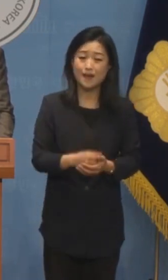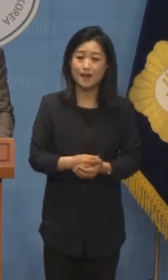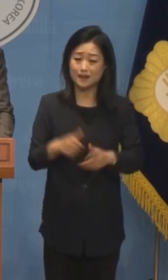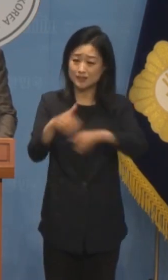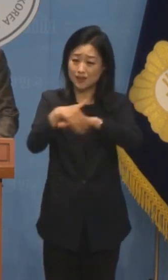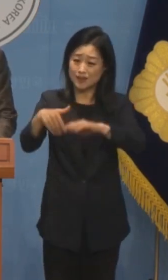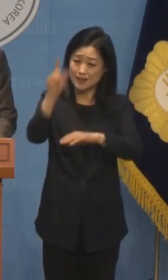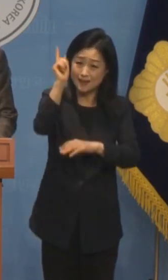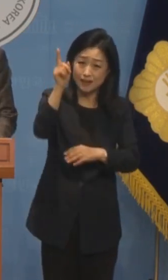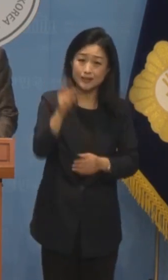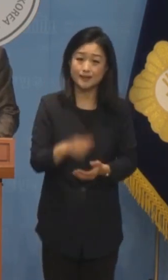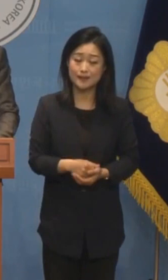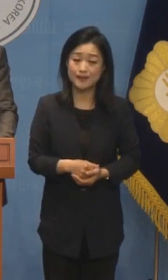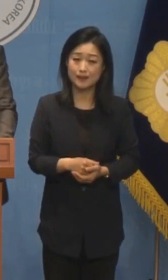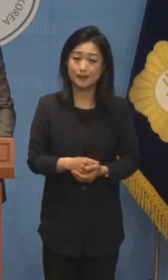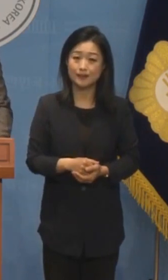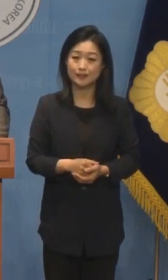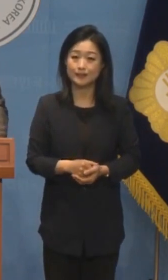정책일 뿐입니다.